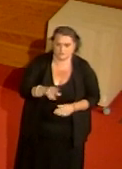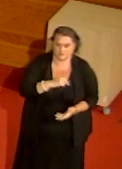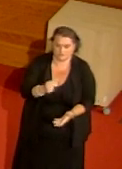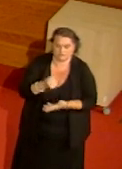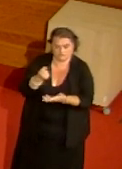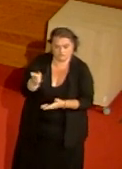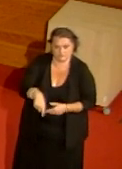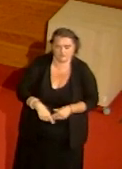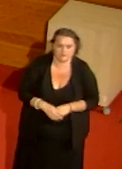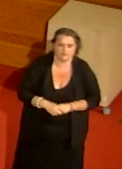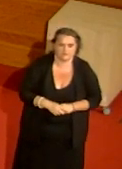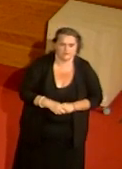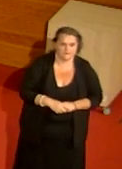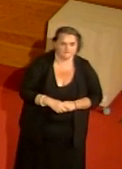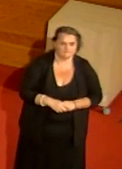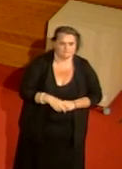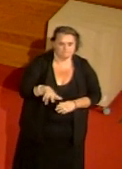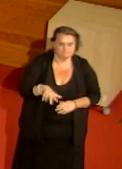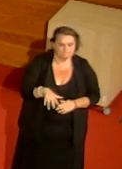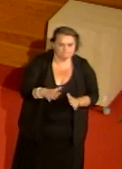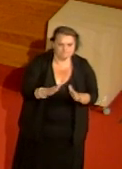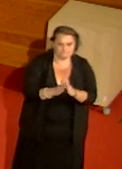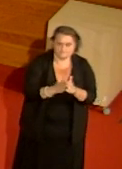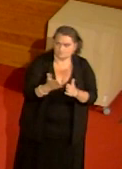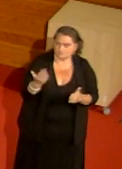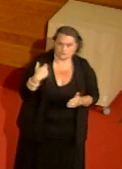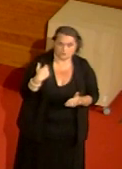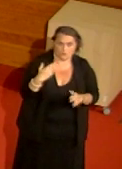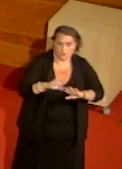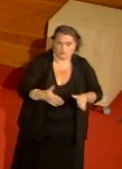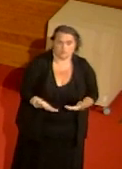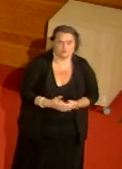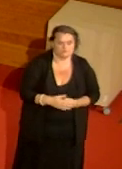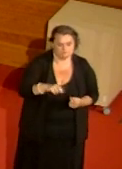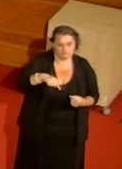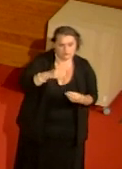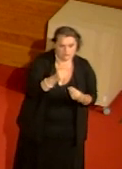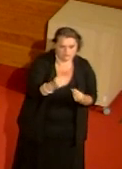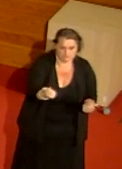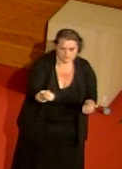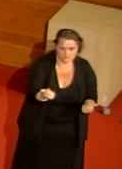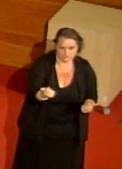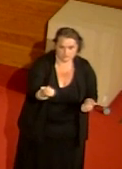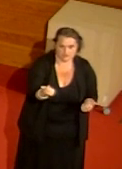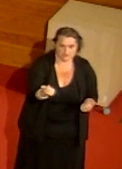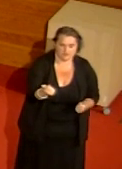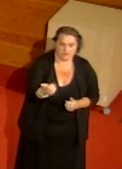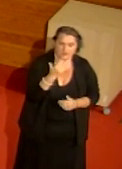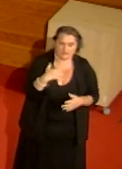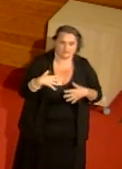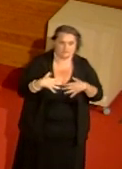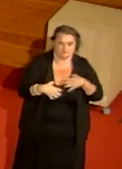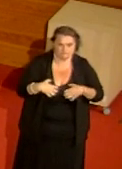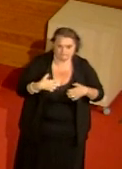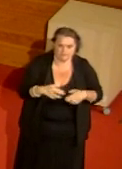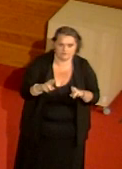anag ú libros destacan el bucle invisible en el año 2022 frágiles cartas sobre la ansiedad y la esperanza en